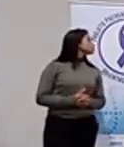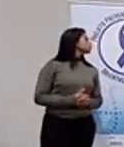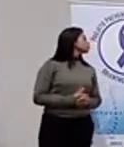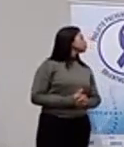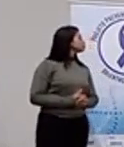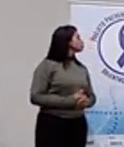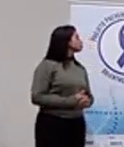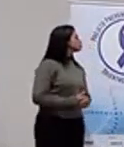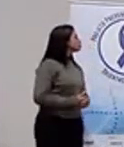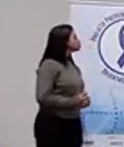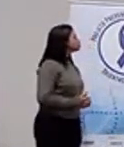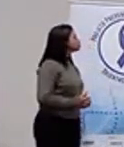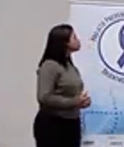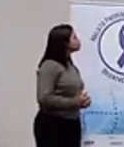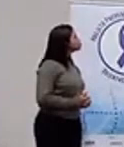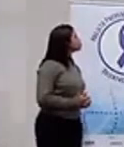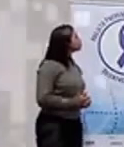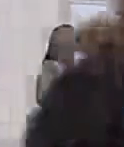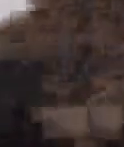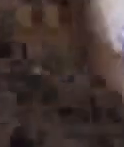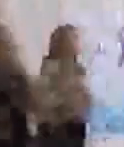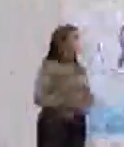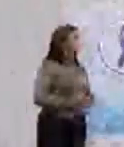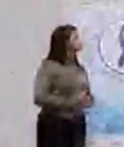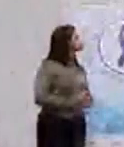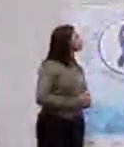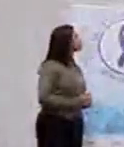Acho que da frente, não?